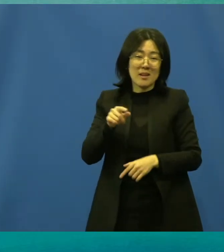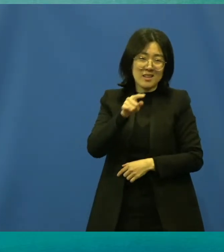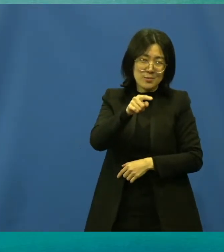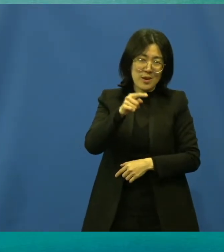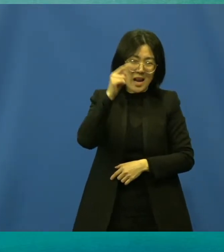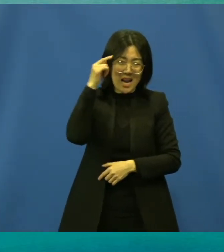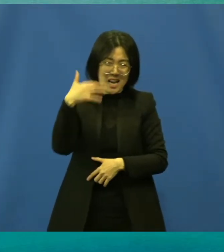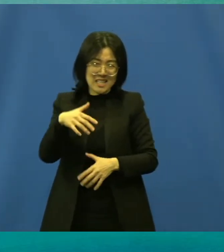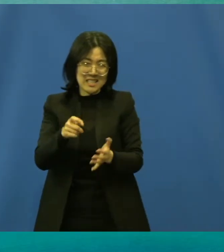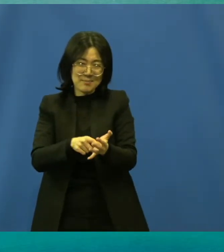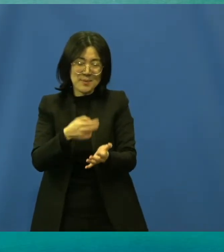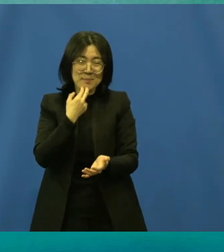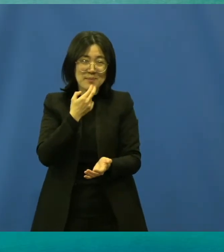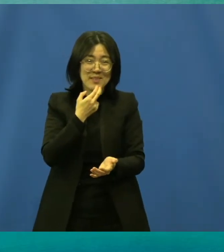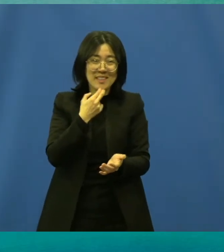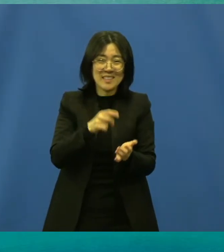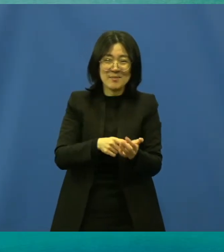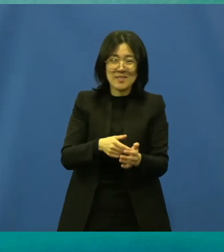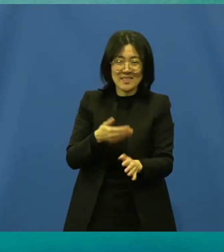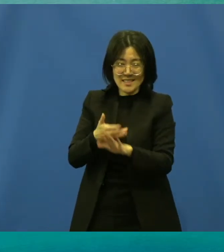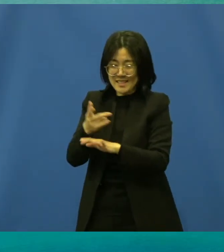너 아직 덜 급한데?